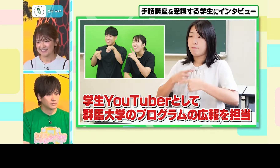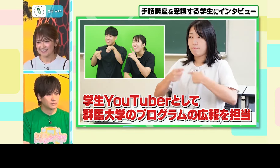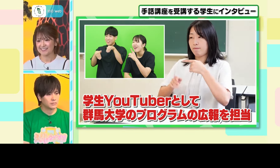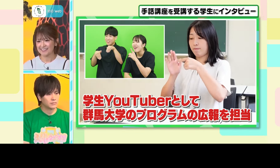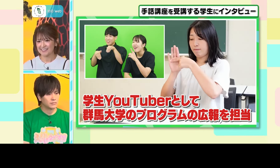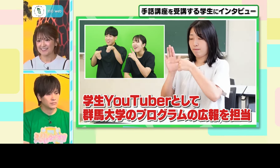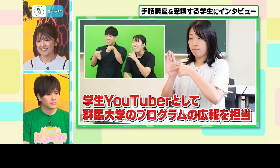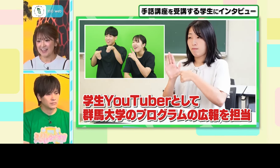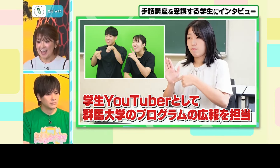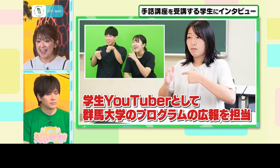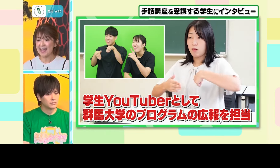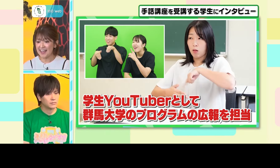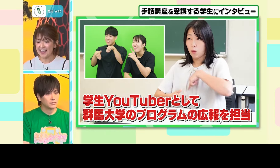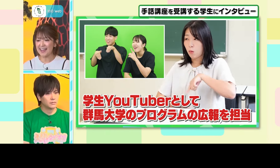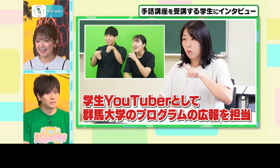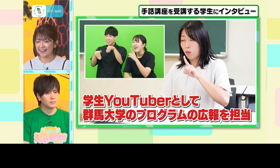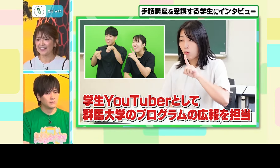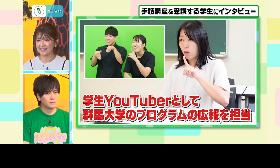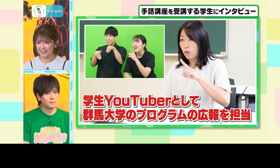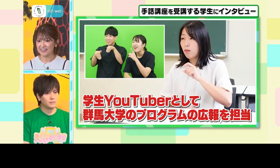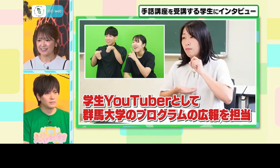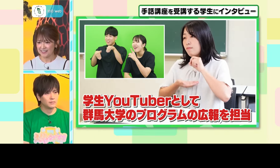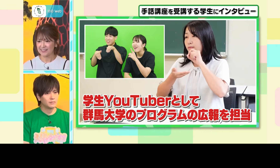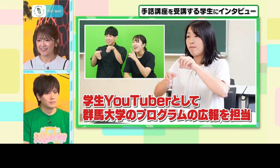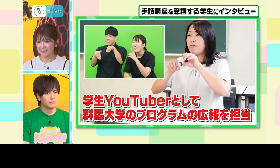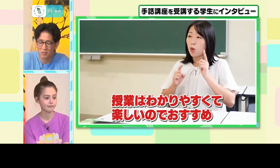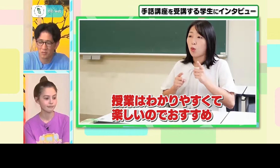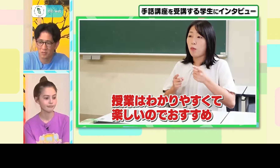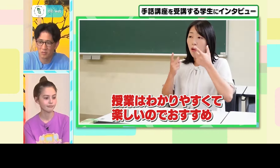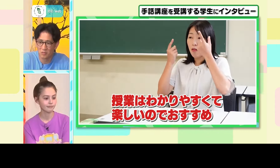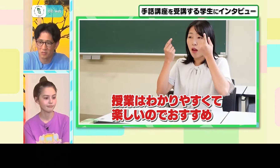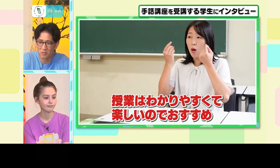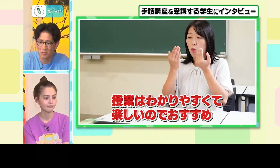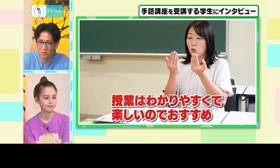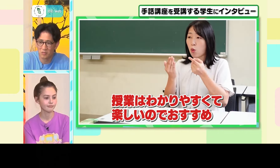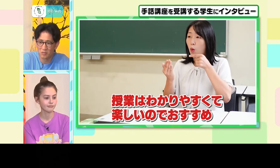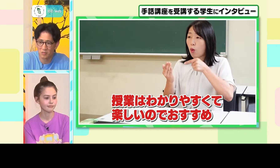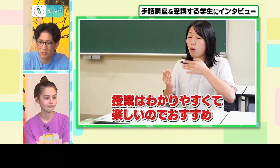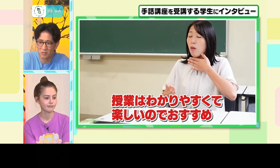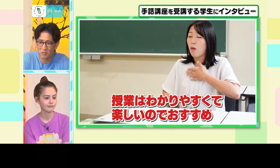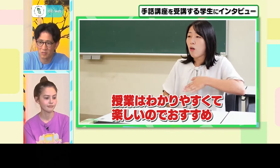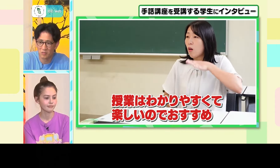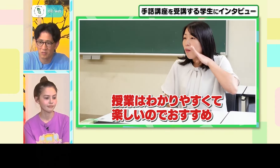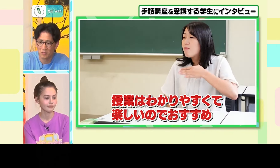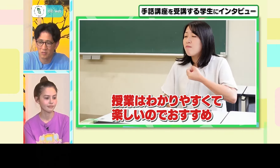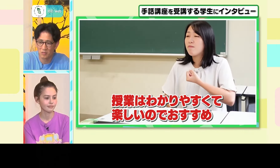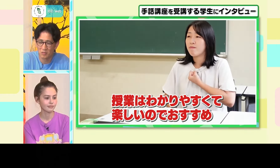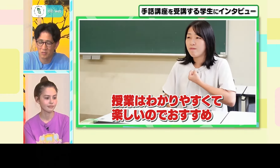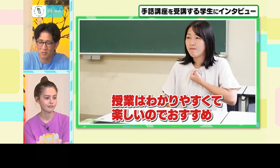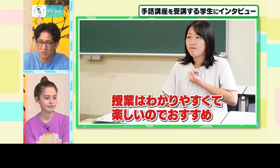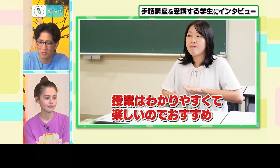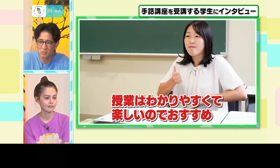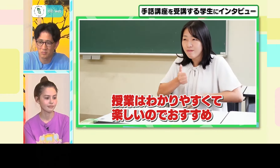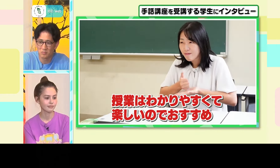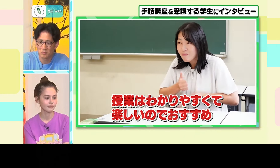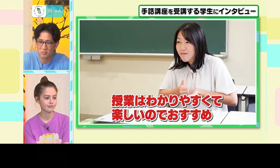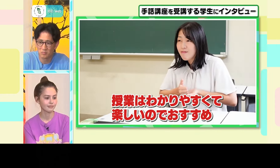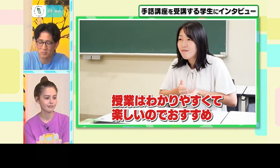広報も担当しています。群馬大学の授業は分かりやすくて楽しいのでおすすめです